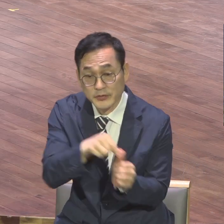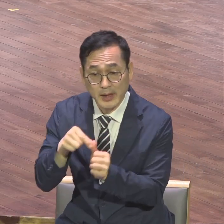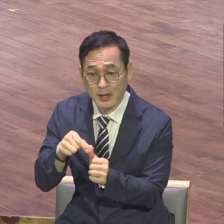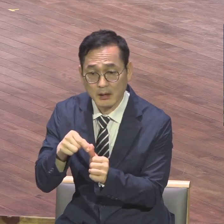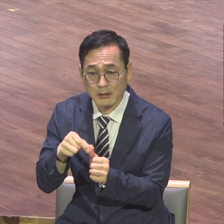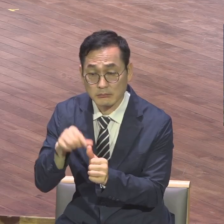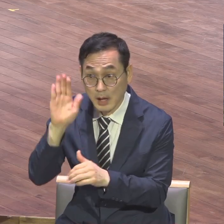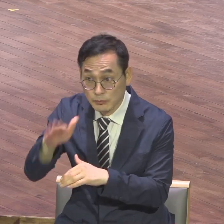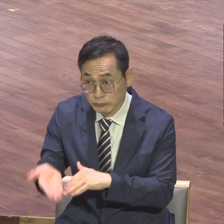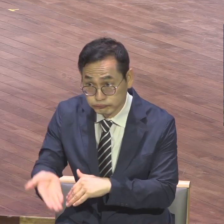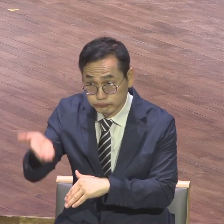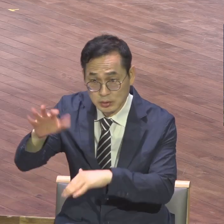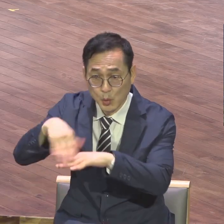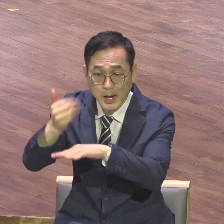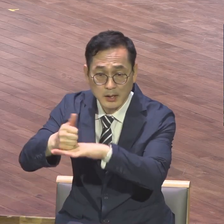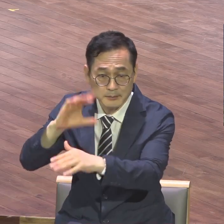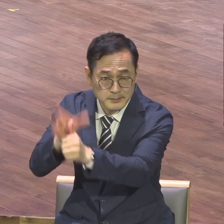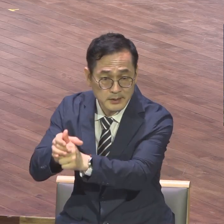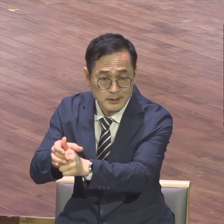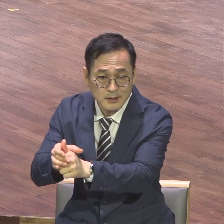아멘.